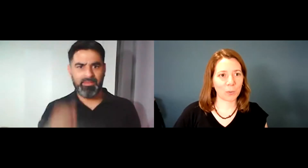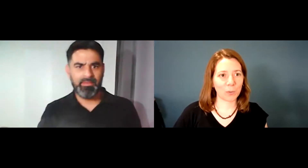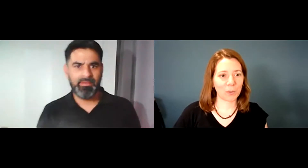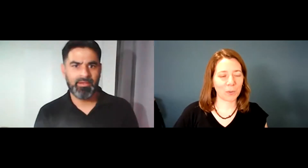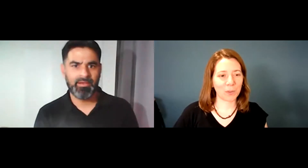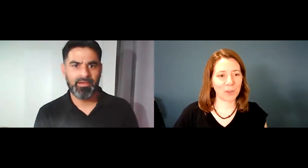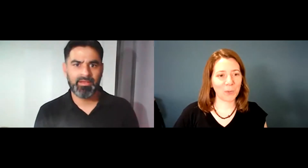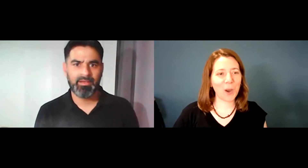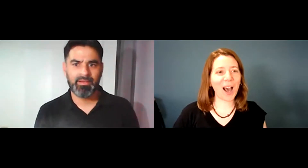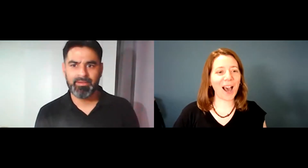Rubén.